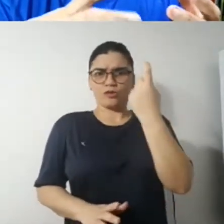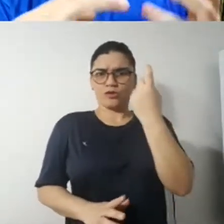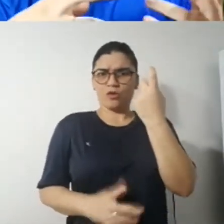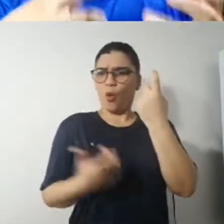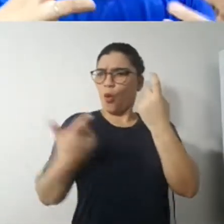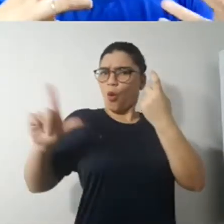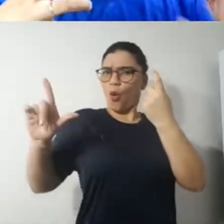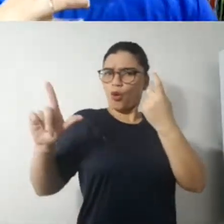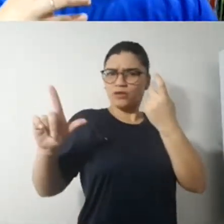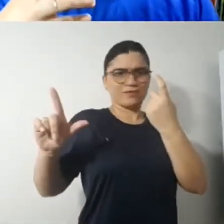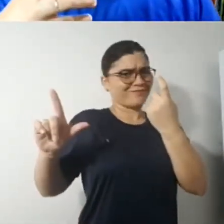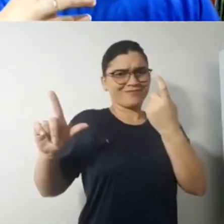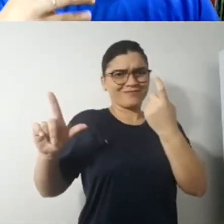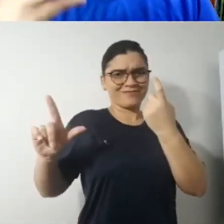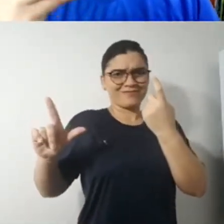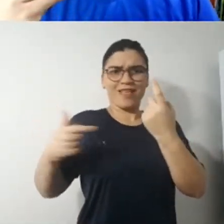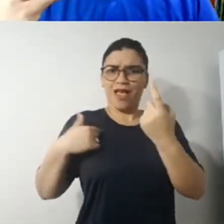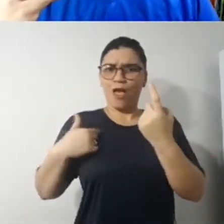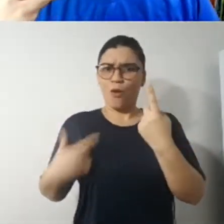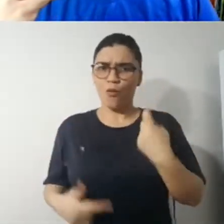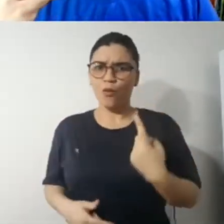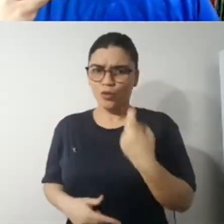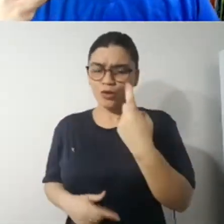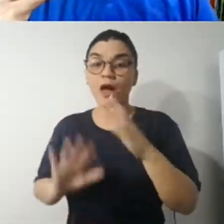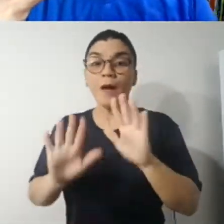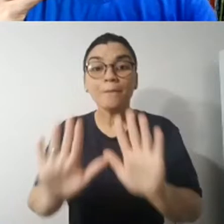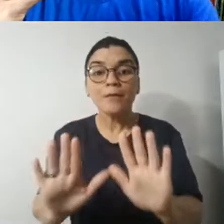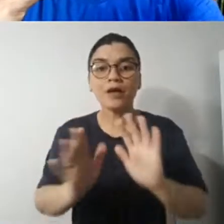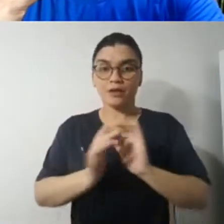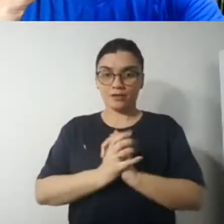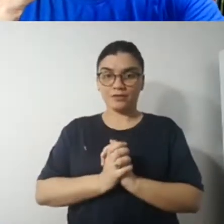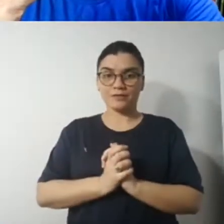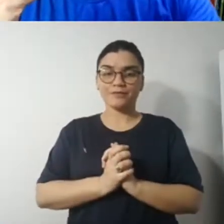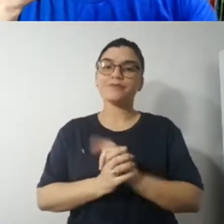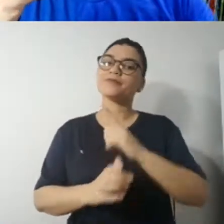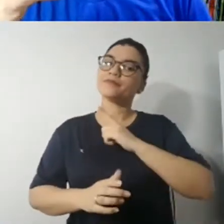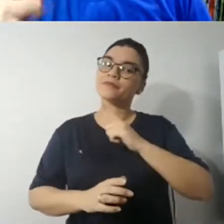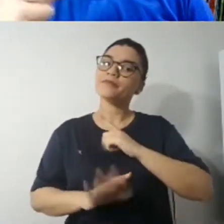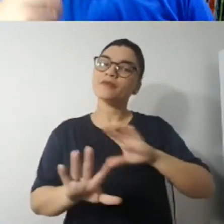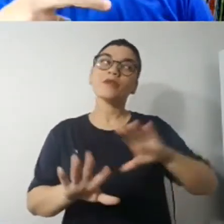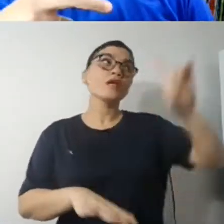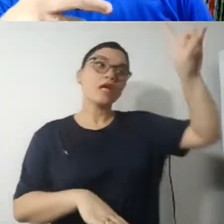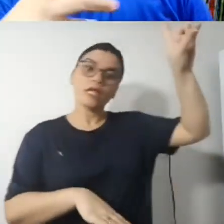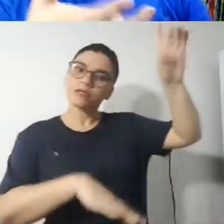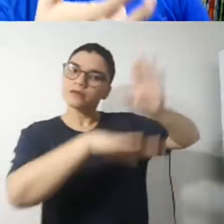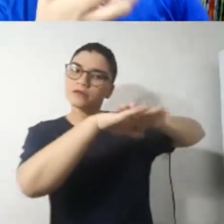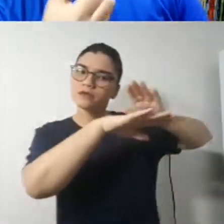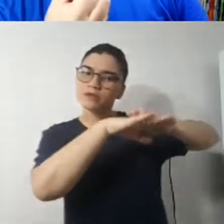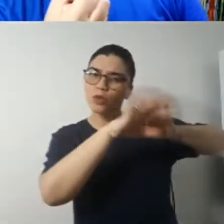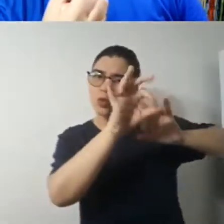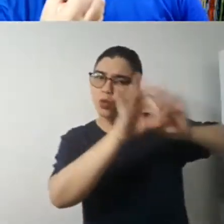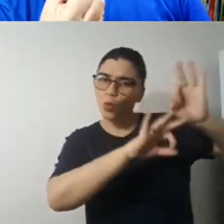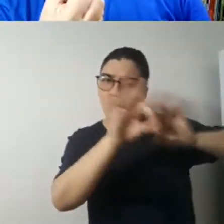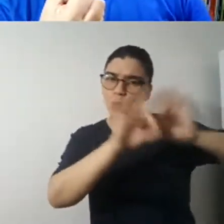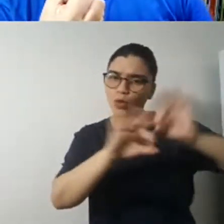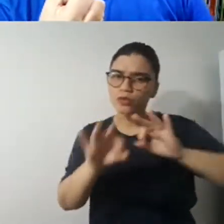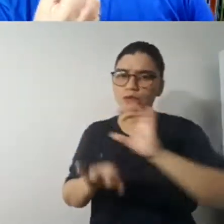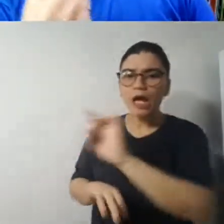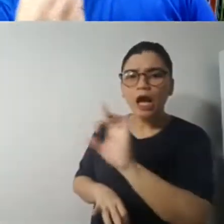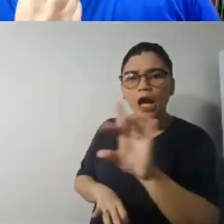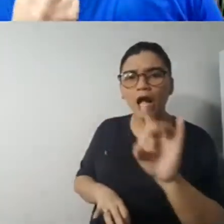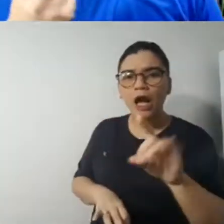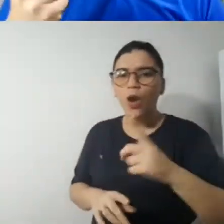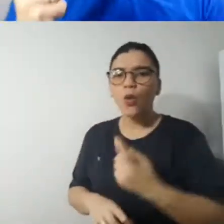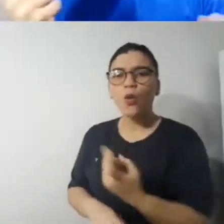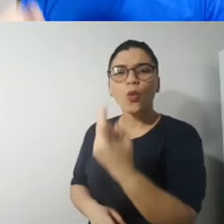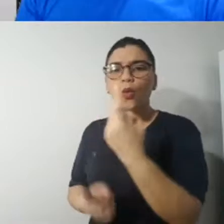No entanto, em virtude de Deus nos fazer único, ele nos chamou à unidade. Então,